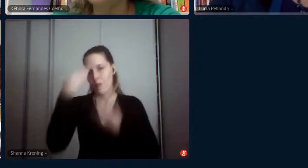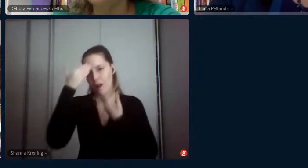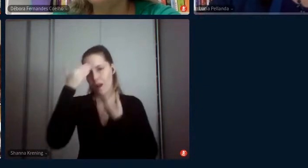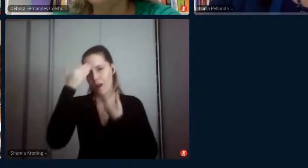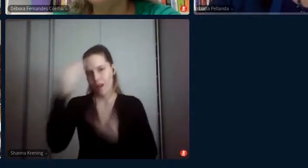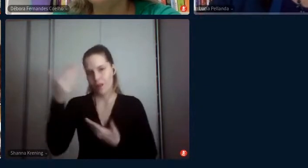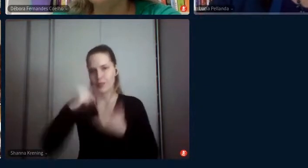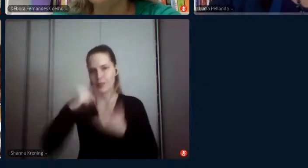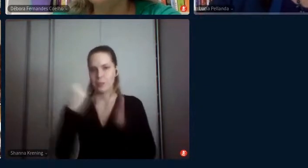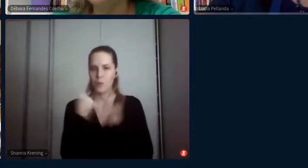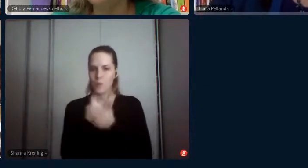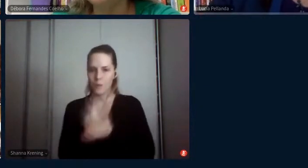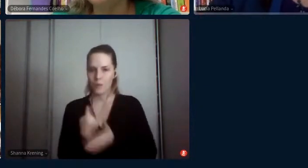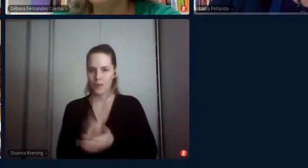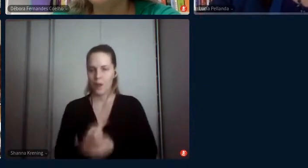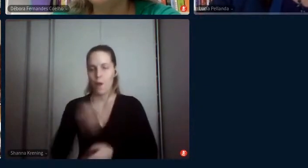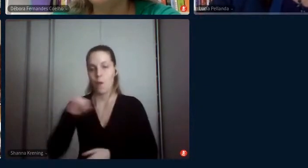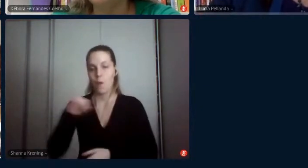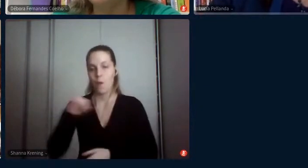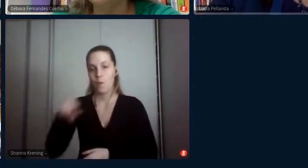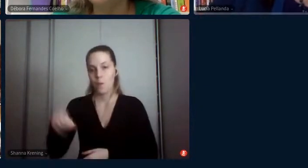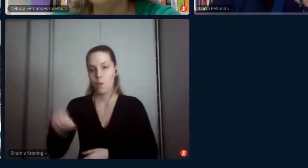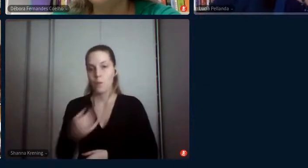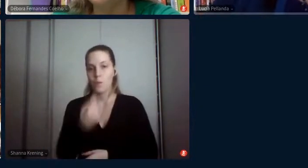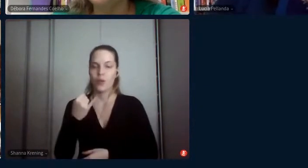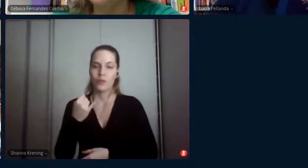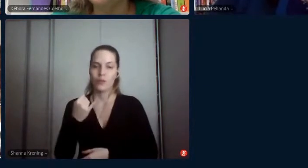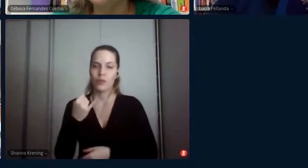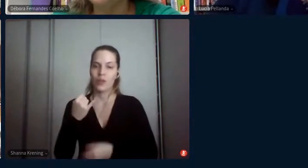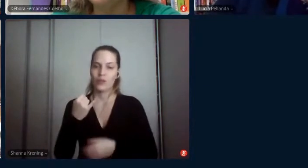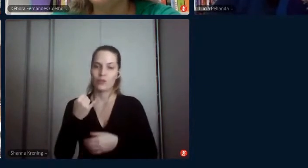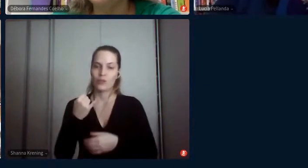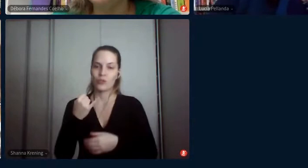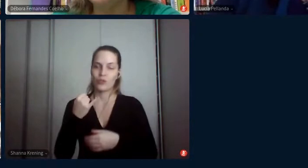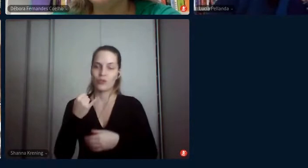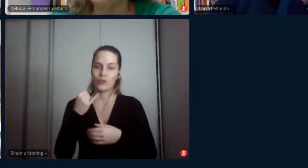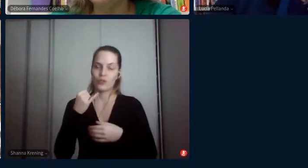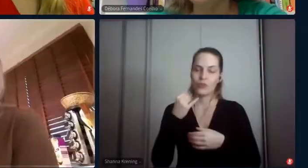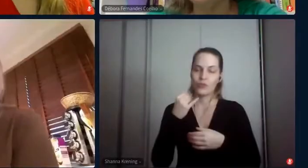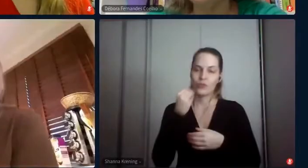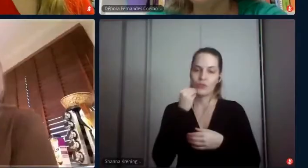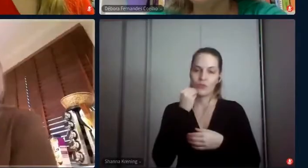gente conversar um pouquinho. Obrigada. Obrigada, Lúcia.